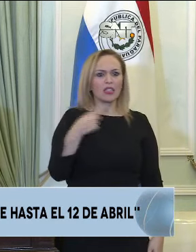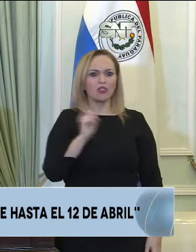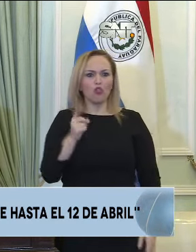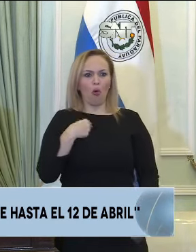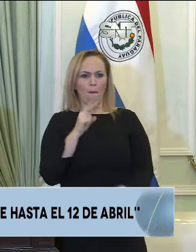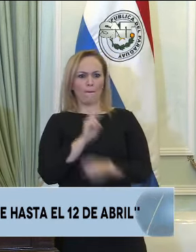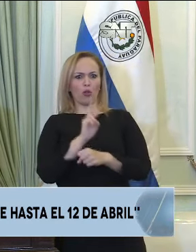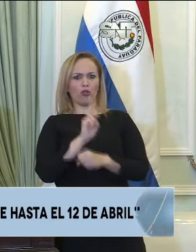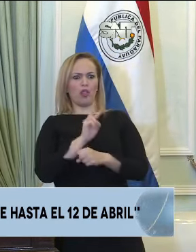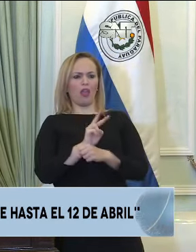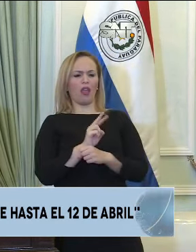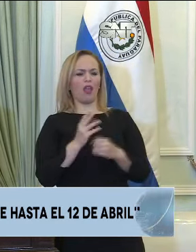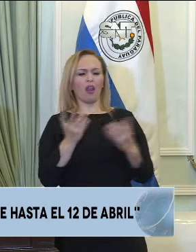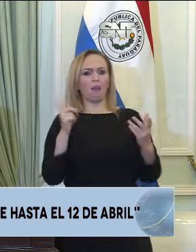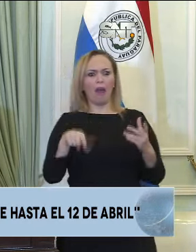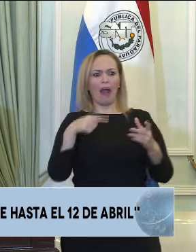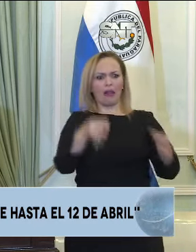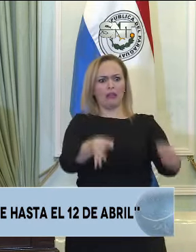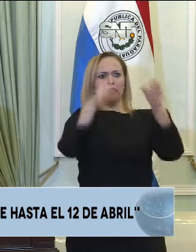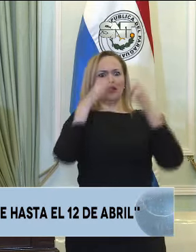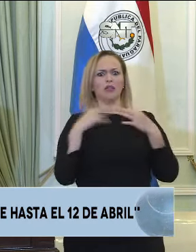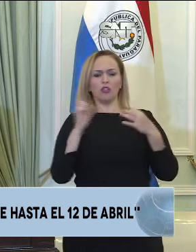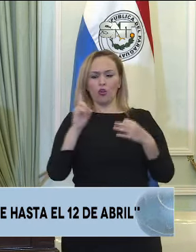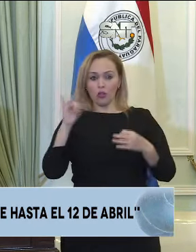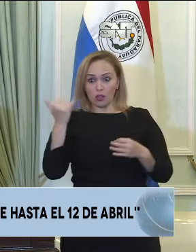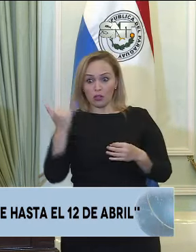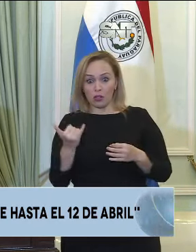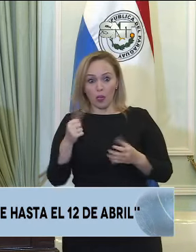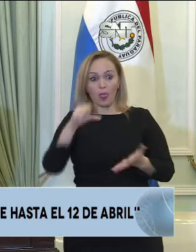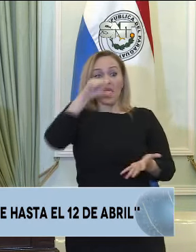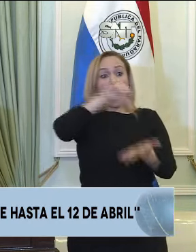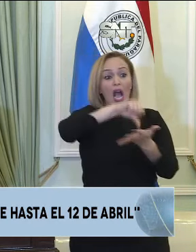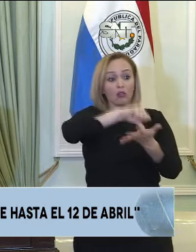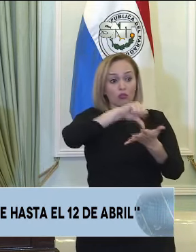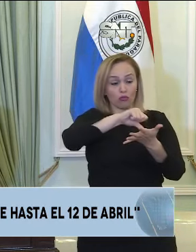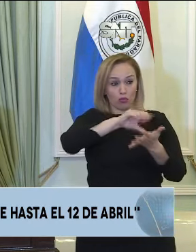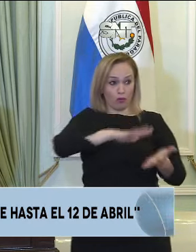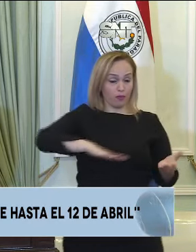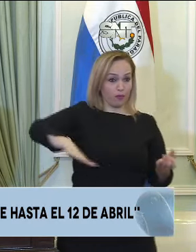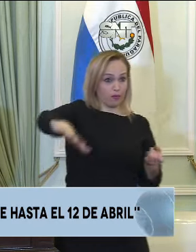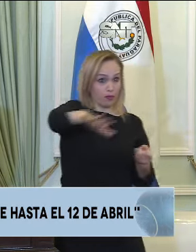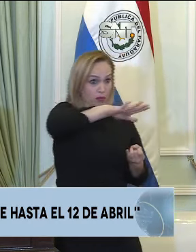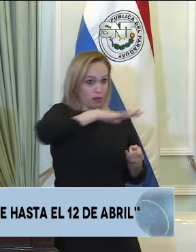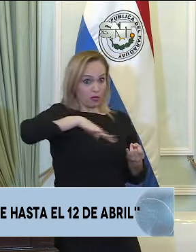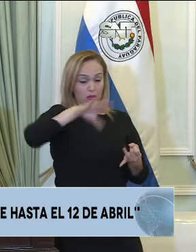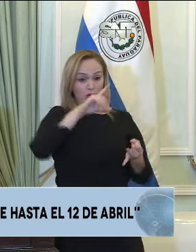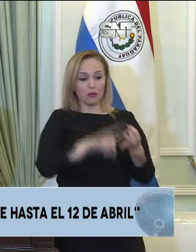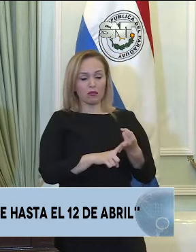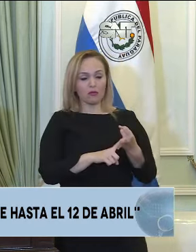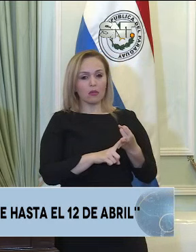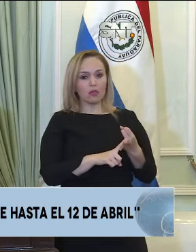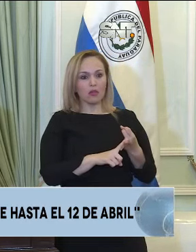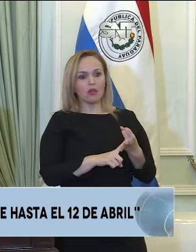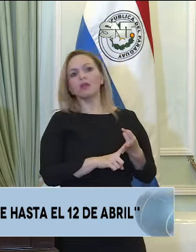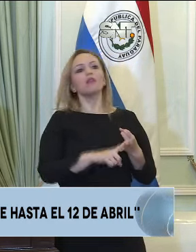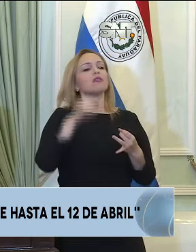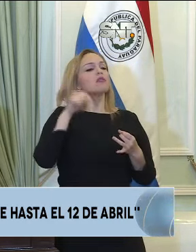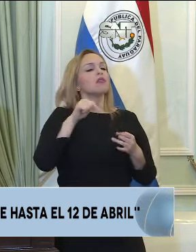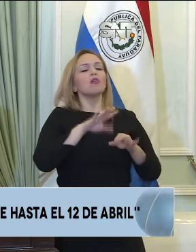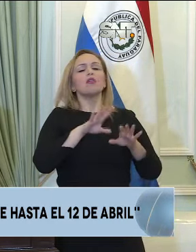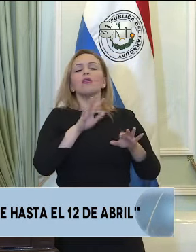teniendo en cuenta que, bueno, puede haber una propagación de este tipo. Sí, Asunción y Central. Y estas medidas se toman